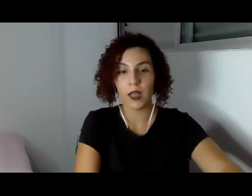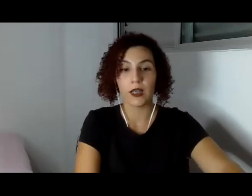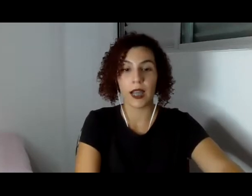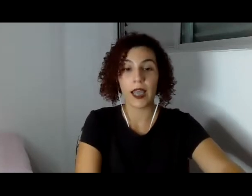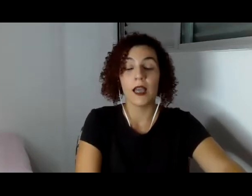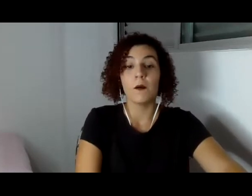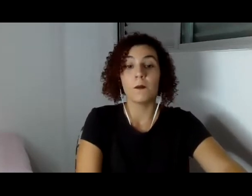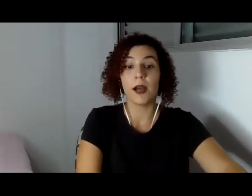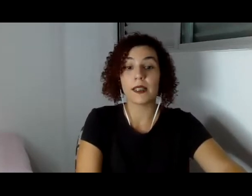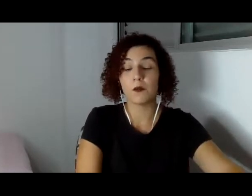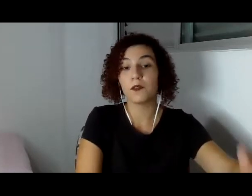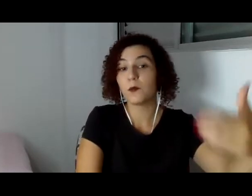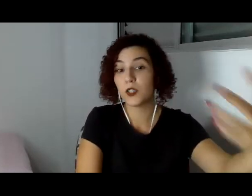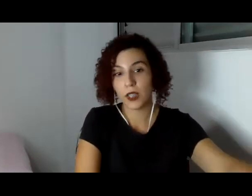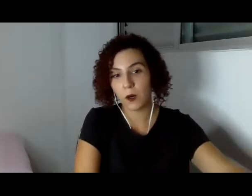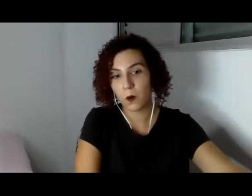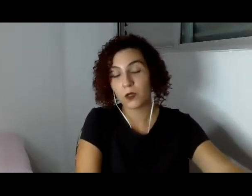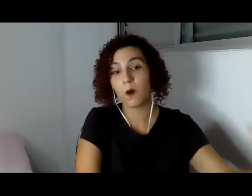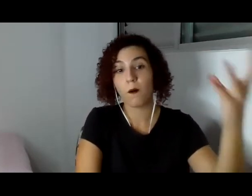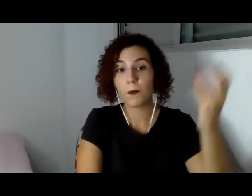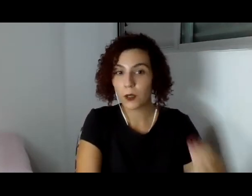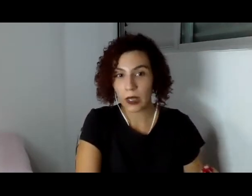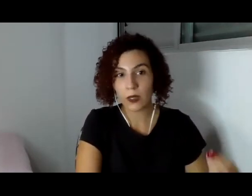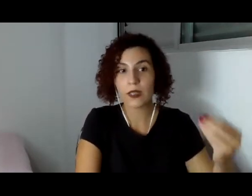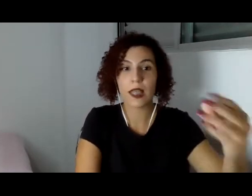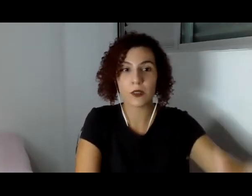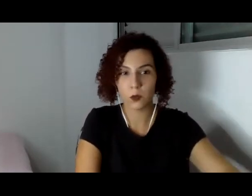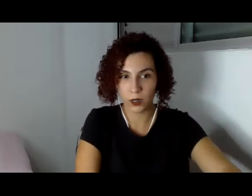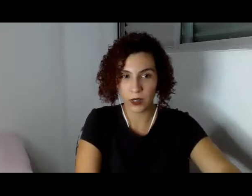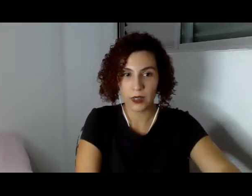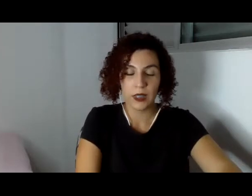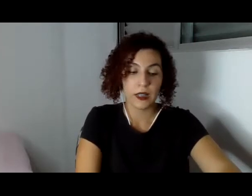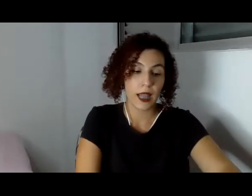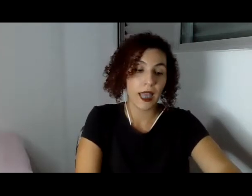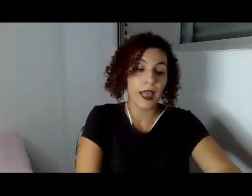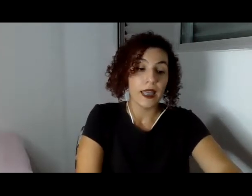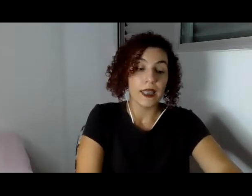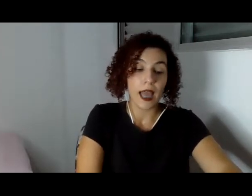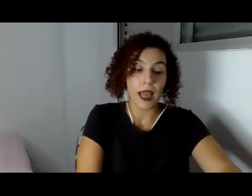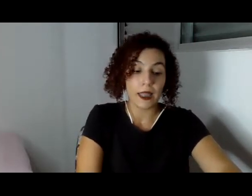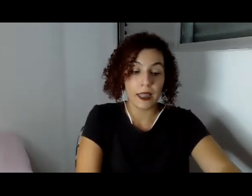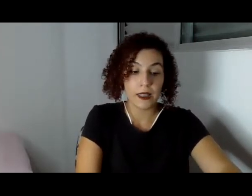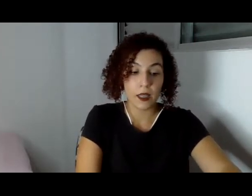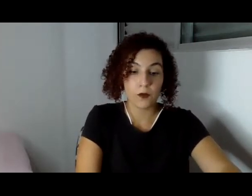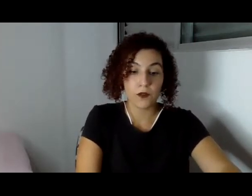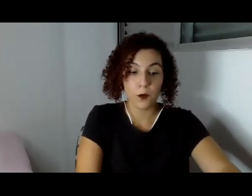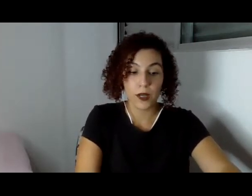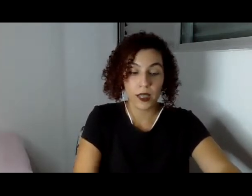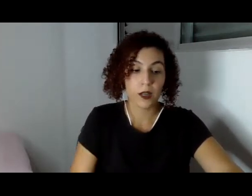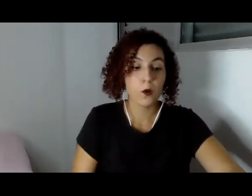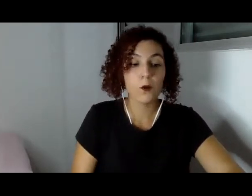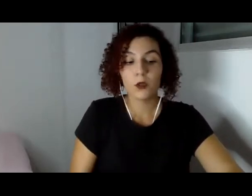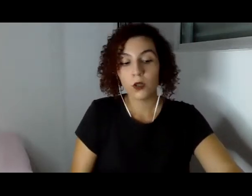surdez, né? Mas é um filme de terror no qual a protagonista é surda, né? E aí, assim, eu